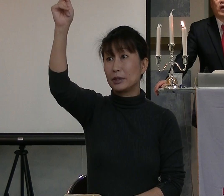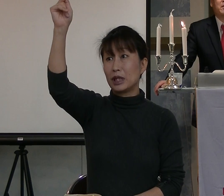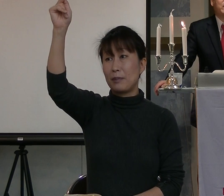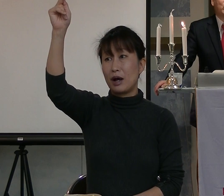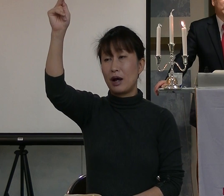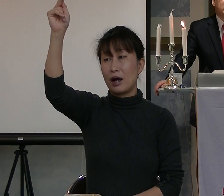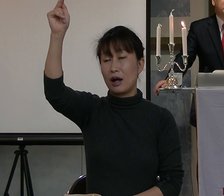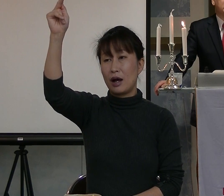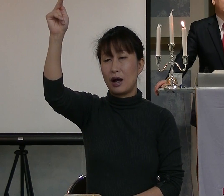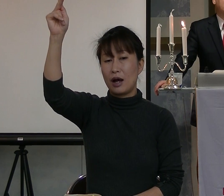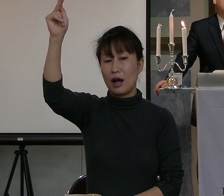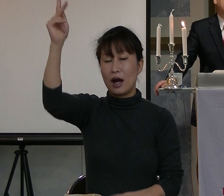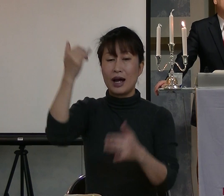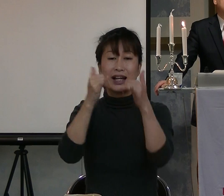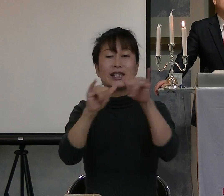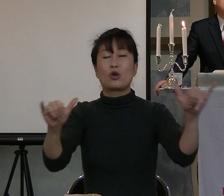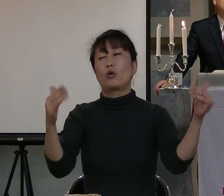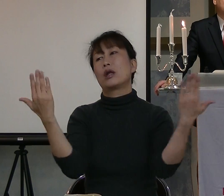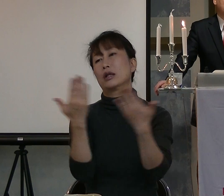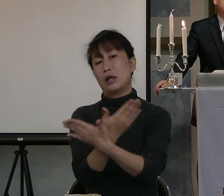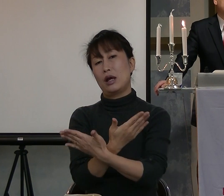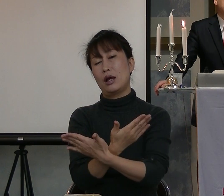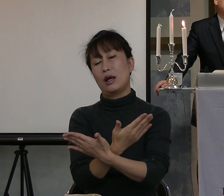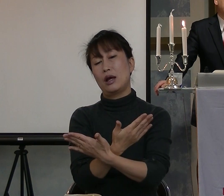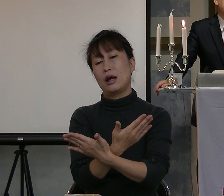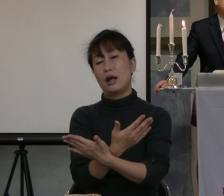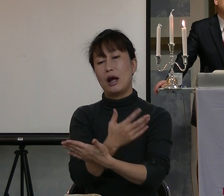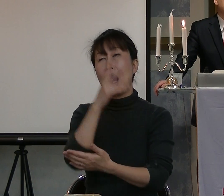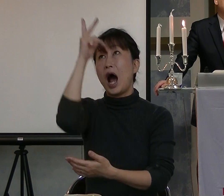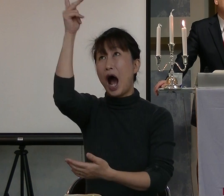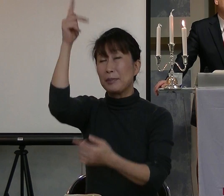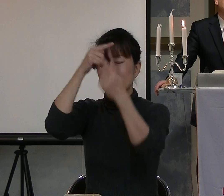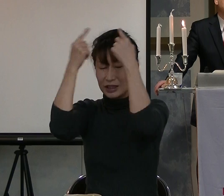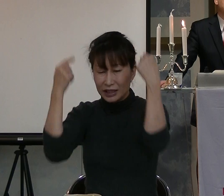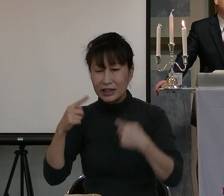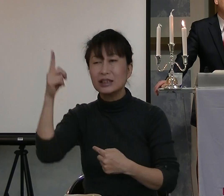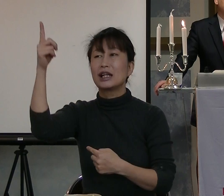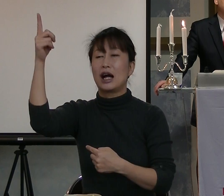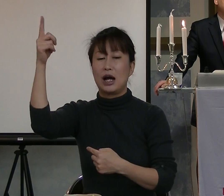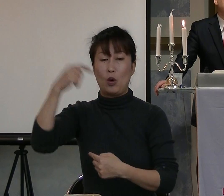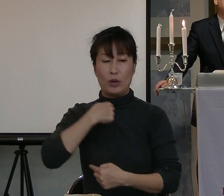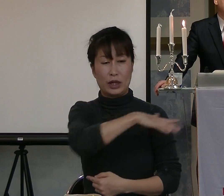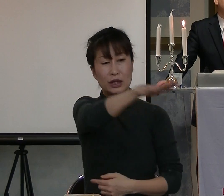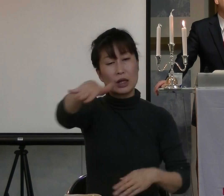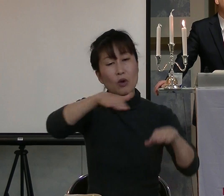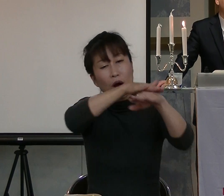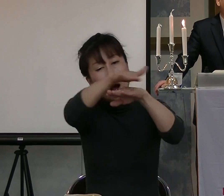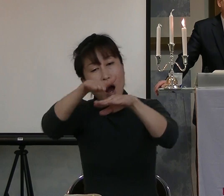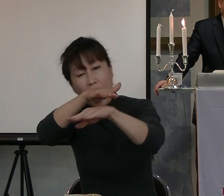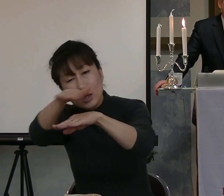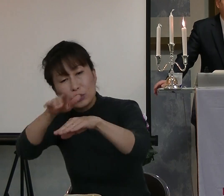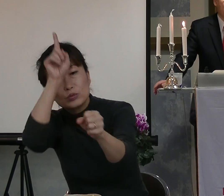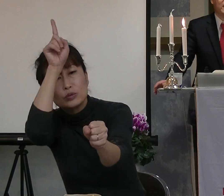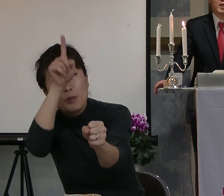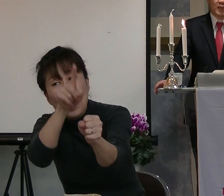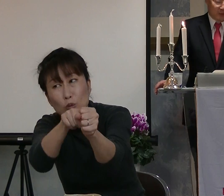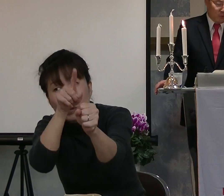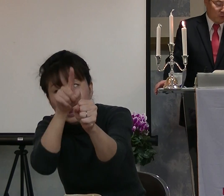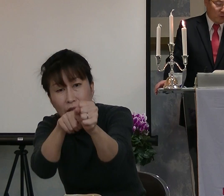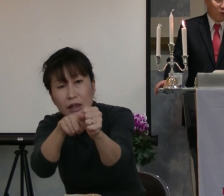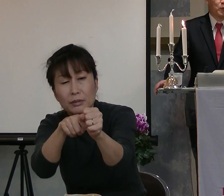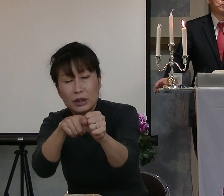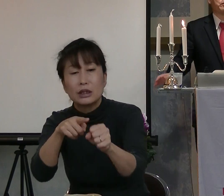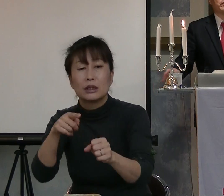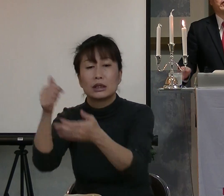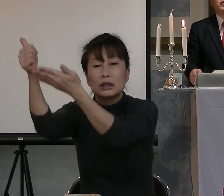その神ご自身が私たちを愛してくれる、そういう目的のためにいらっしゃった